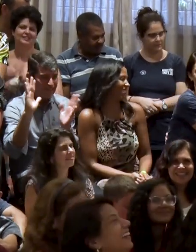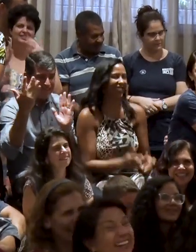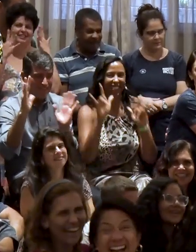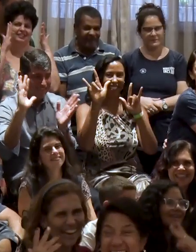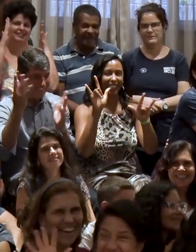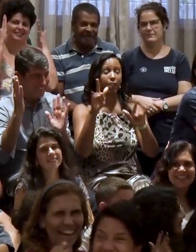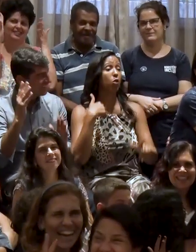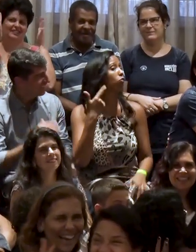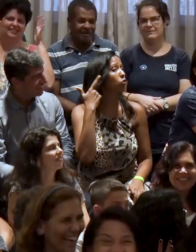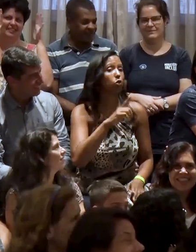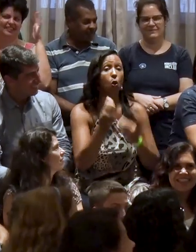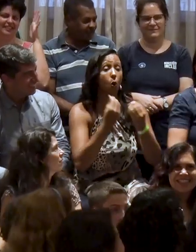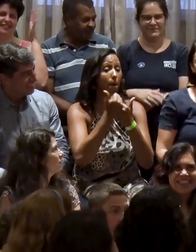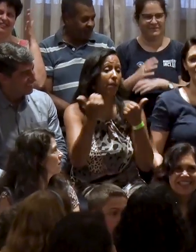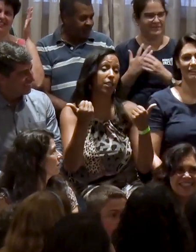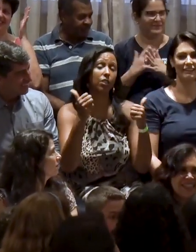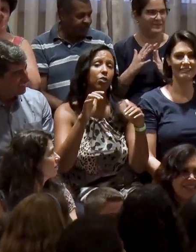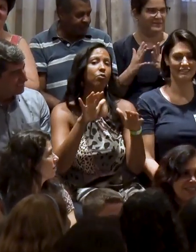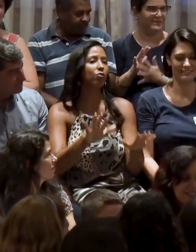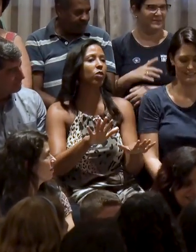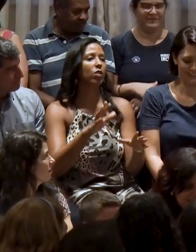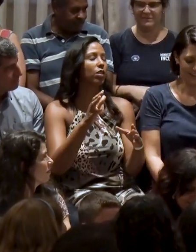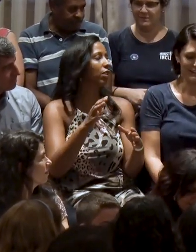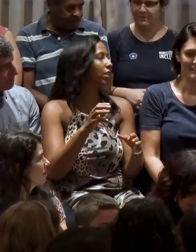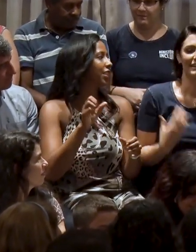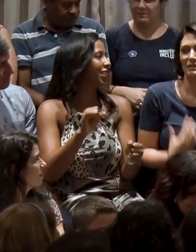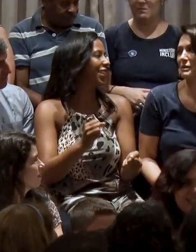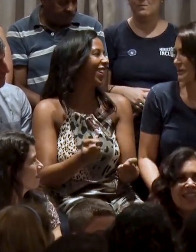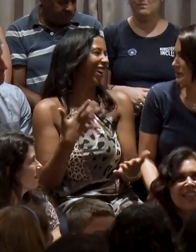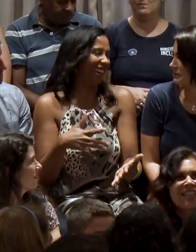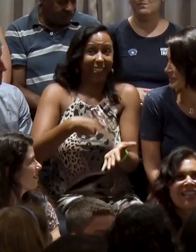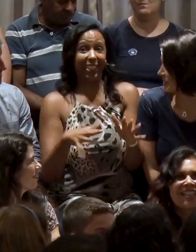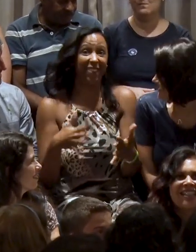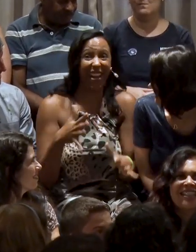E eu não consigo falar do Ministério Incluir sem tremer o meu corpo todo.